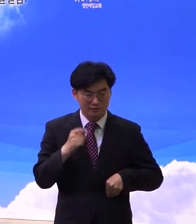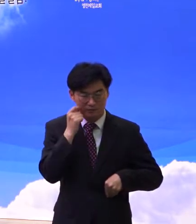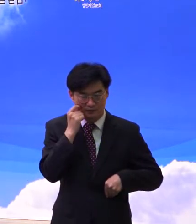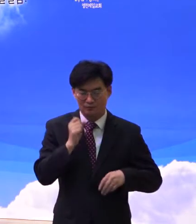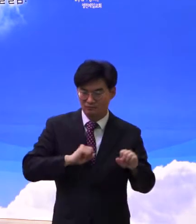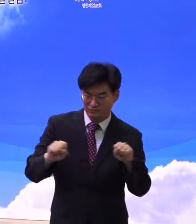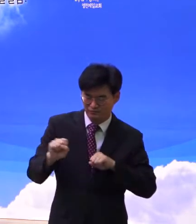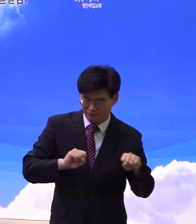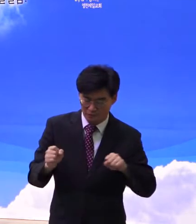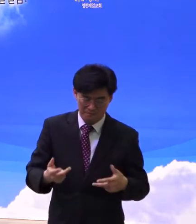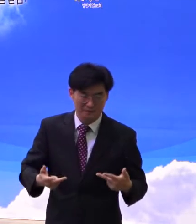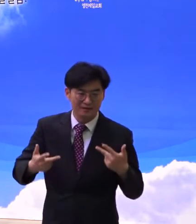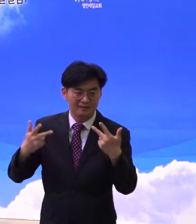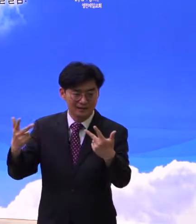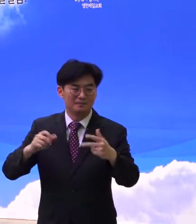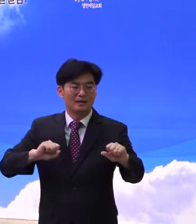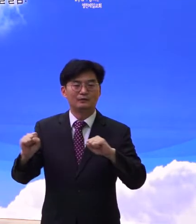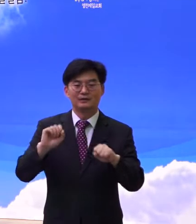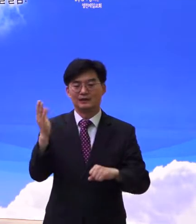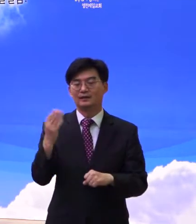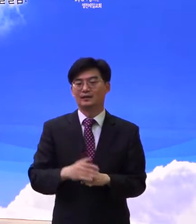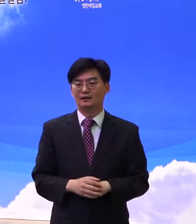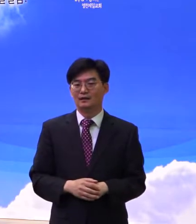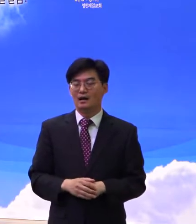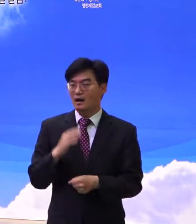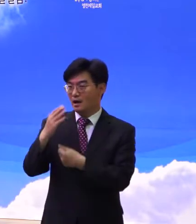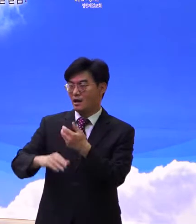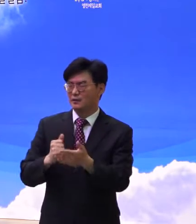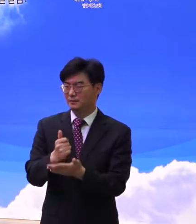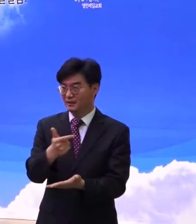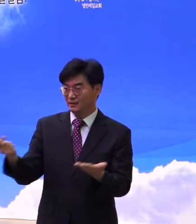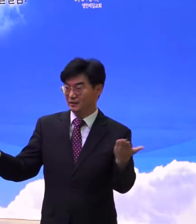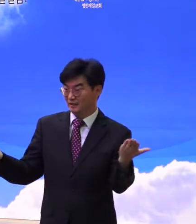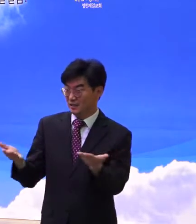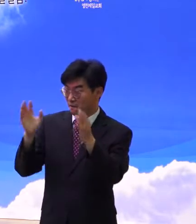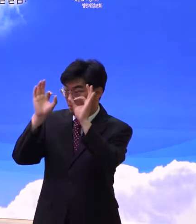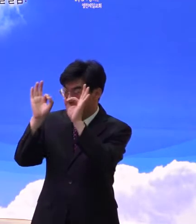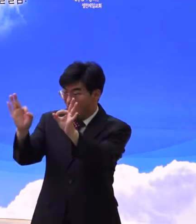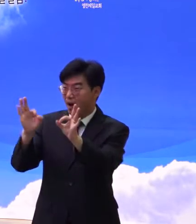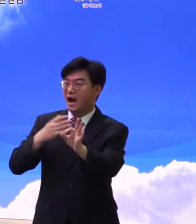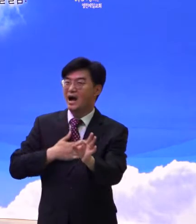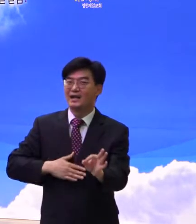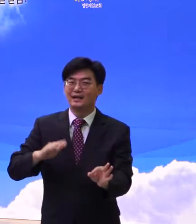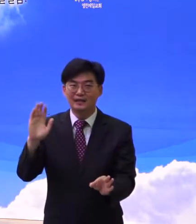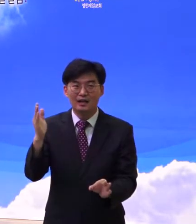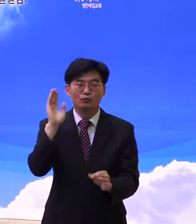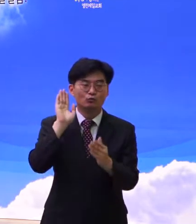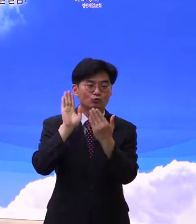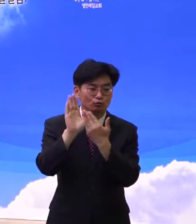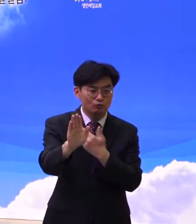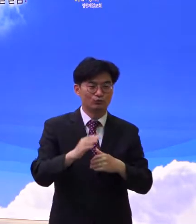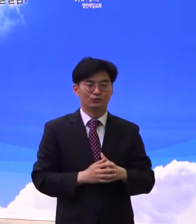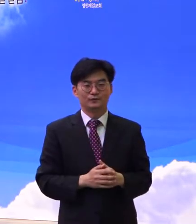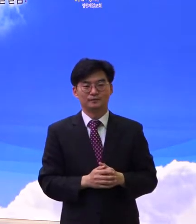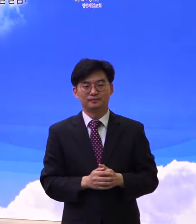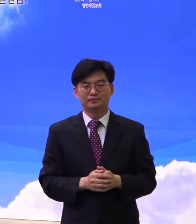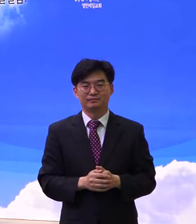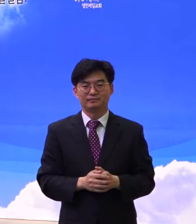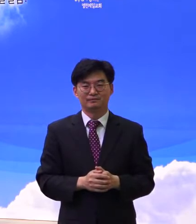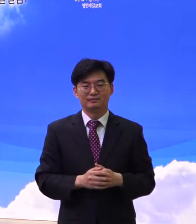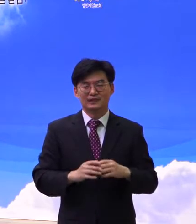이렇게 살아가는 사람들은 어떤 일이든 하나님이 가능하다 하시고 말씀에 하나님이 할 수 있다라고 말씀하시면 세상에